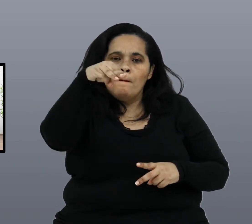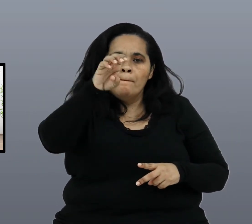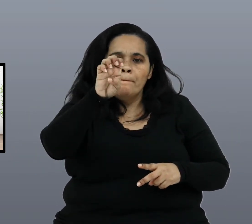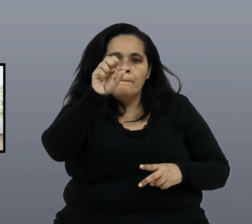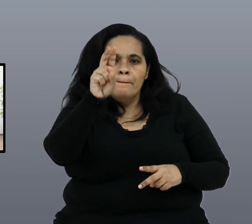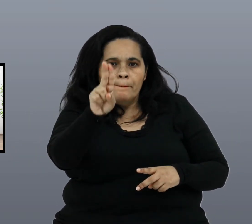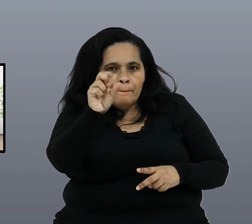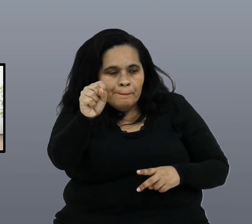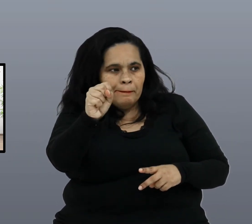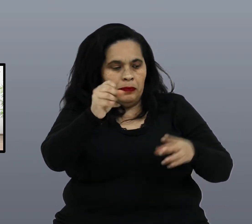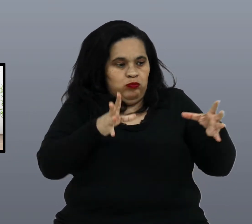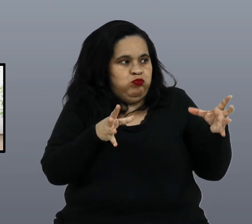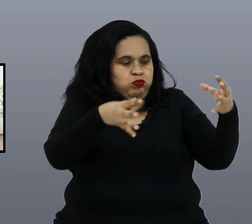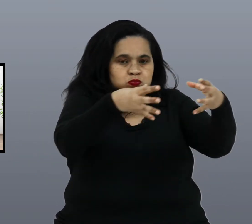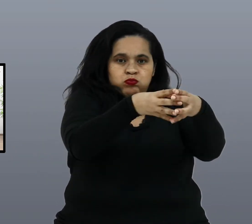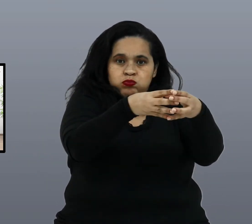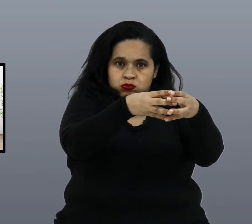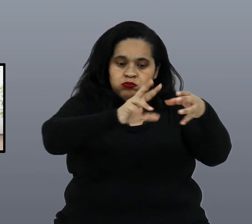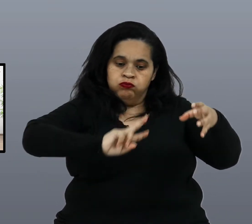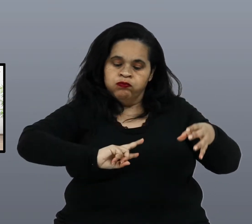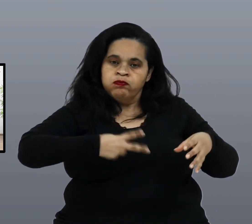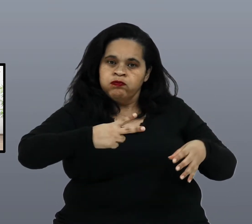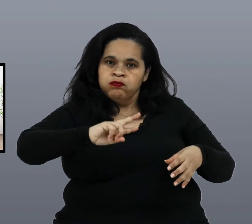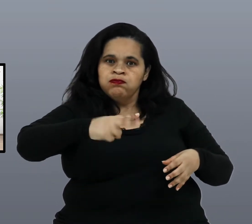reino Ptolomeu, descendentes